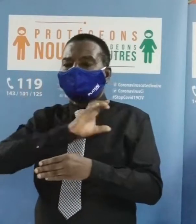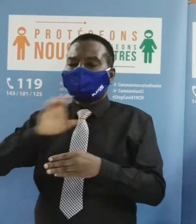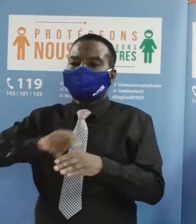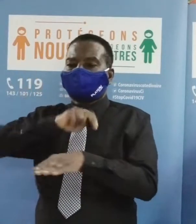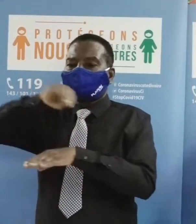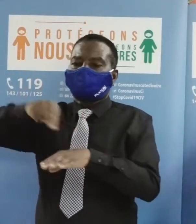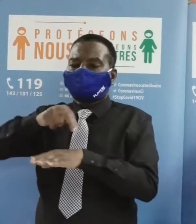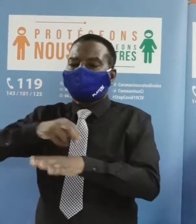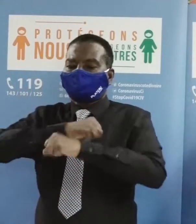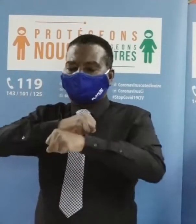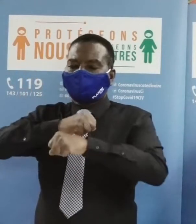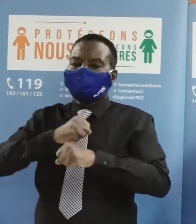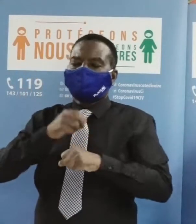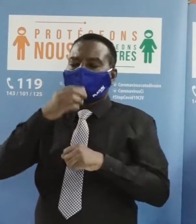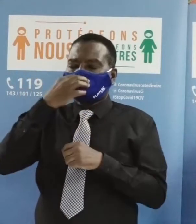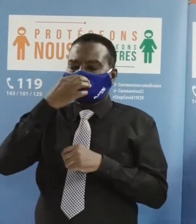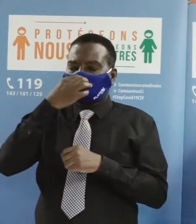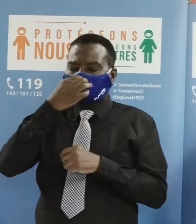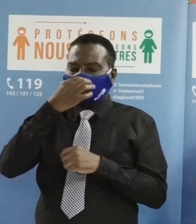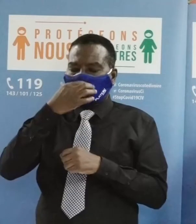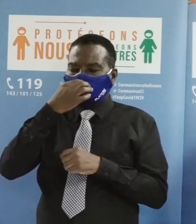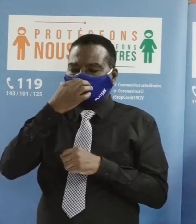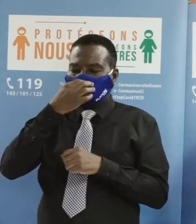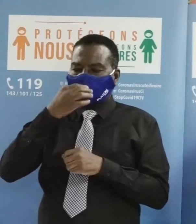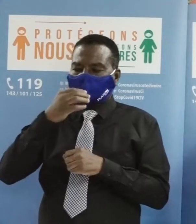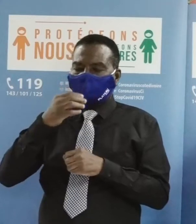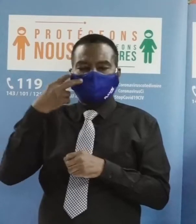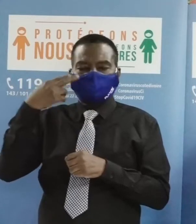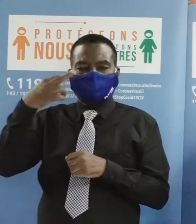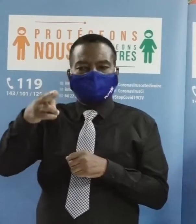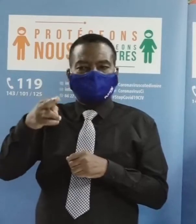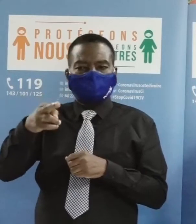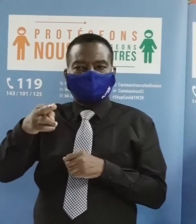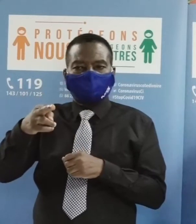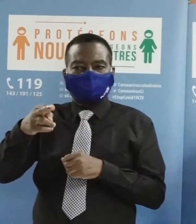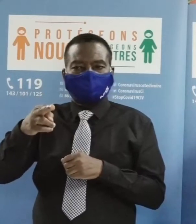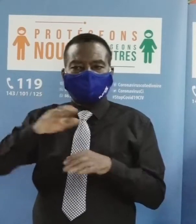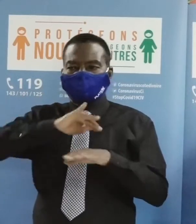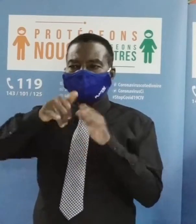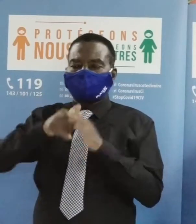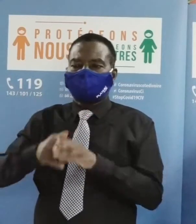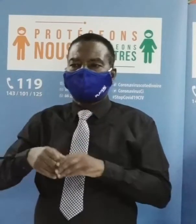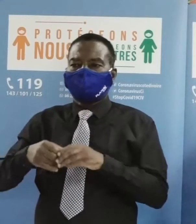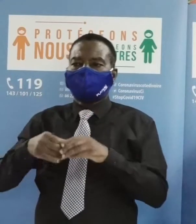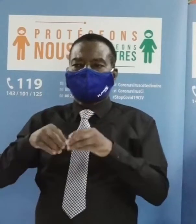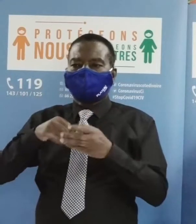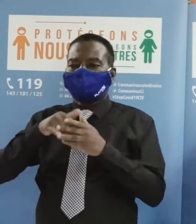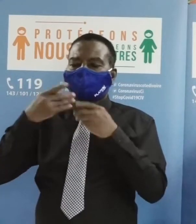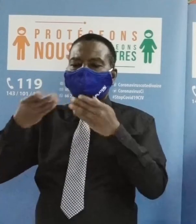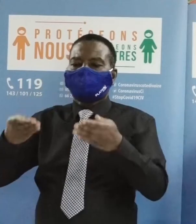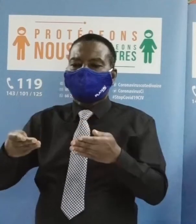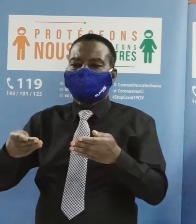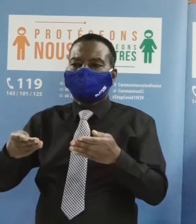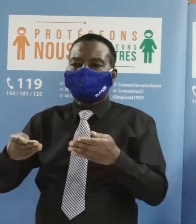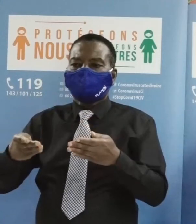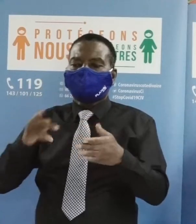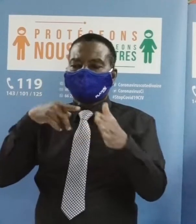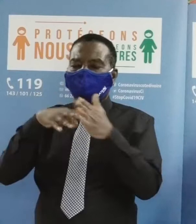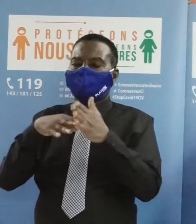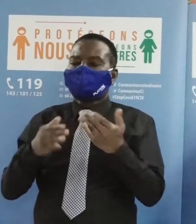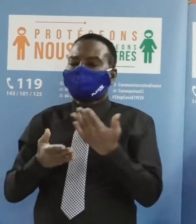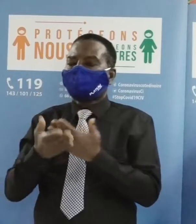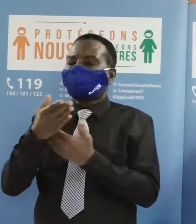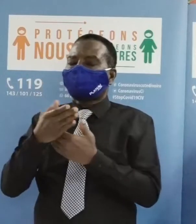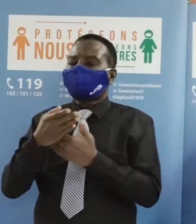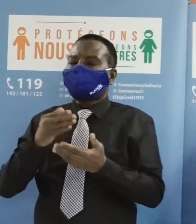de sécurité au regard donc de la donne actuelle manqué à la